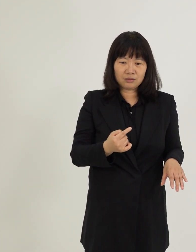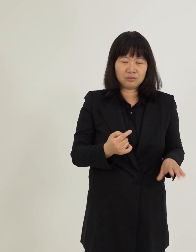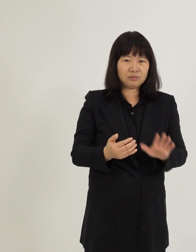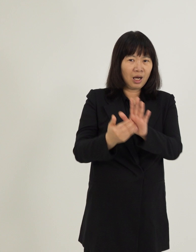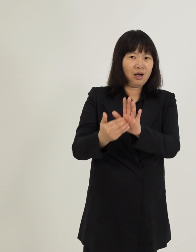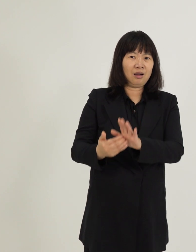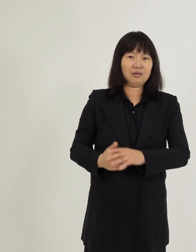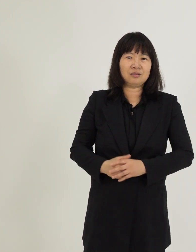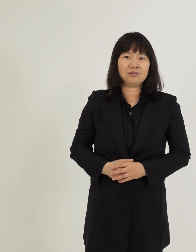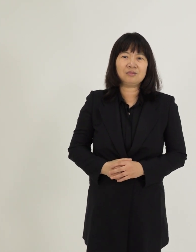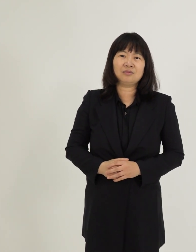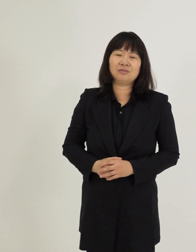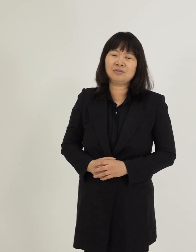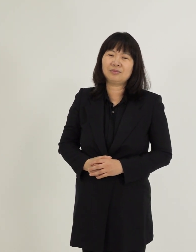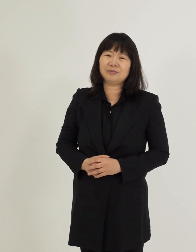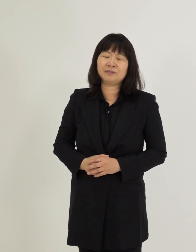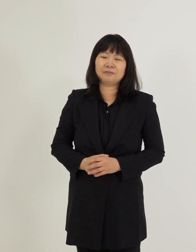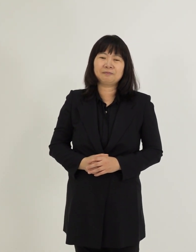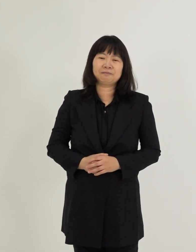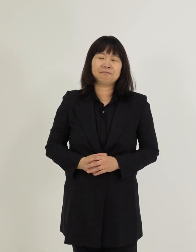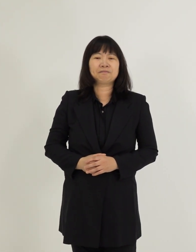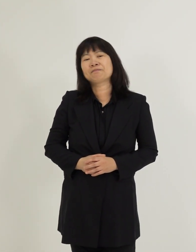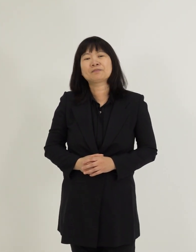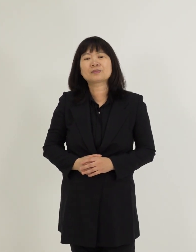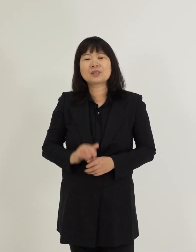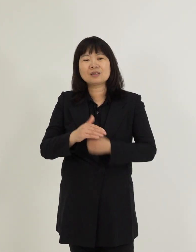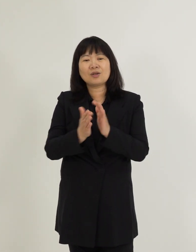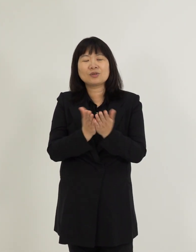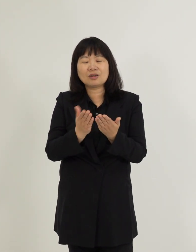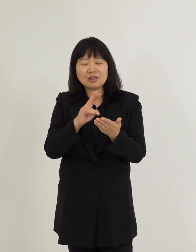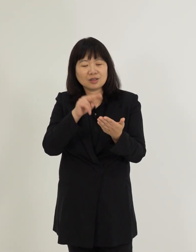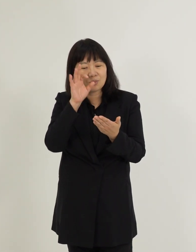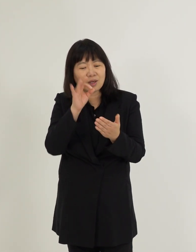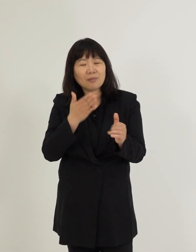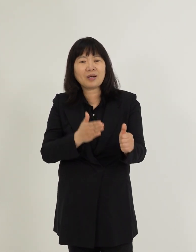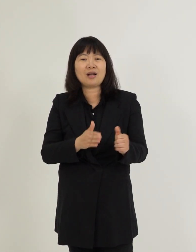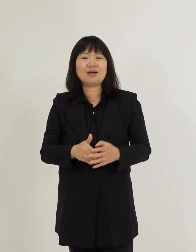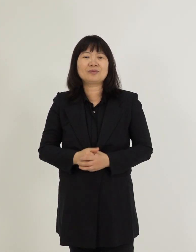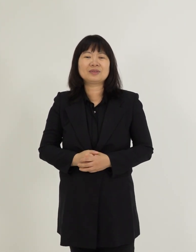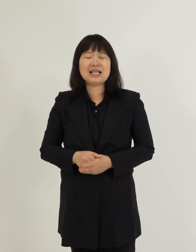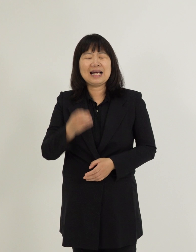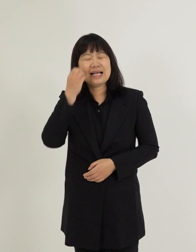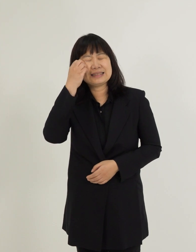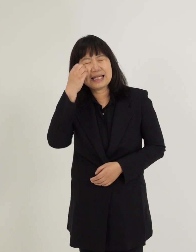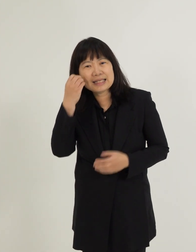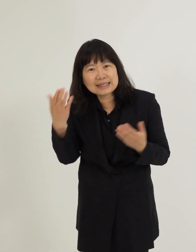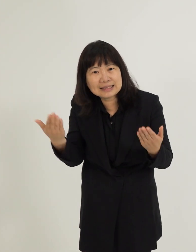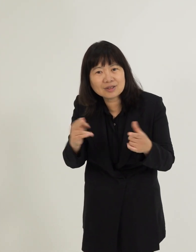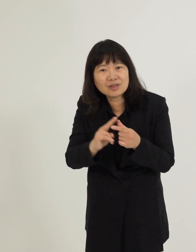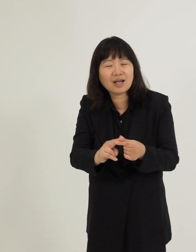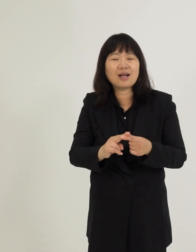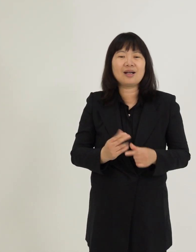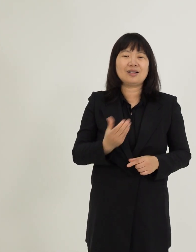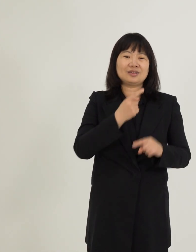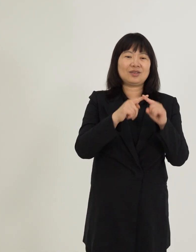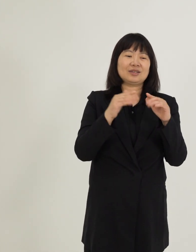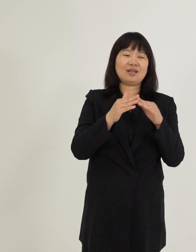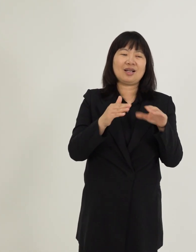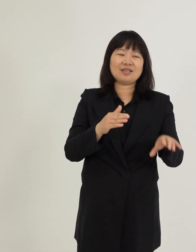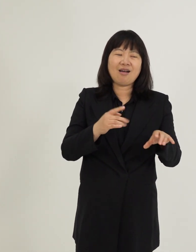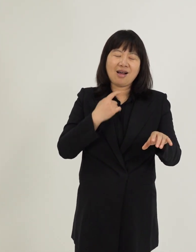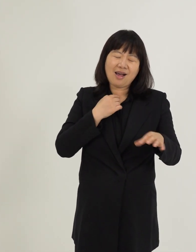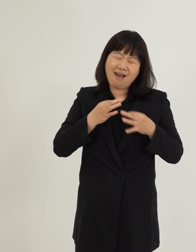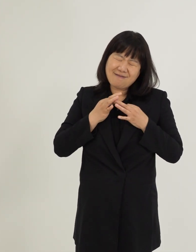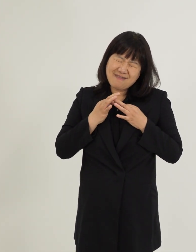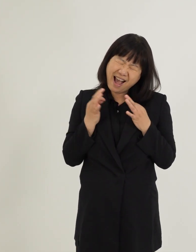성경을 볼까요? 더 놀라운 광경이 벌어져요. 이상한 일과 또 성전에서